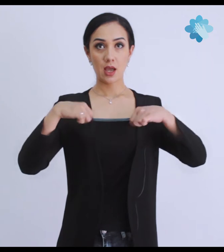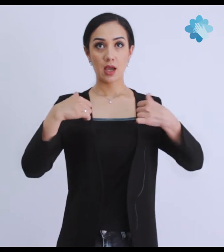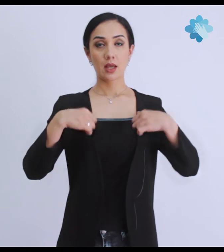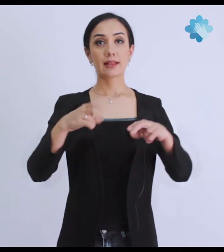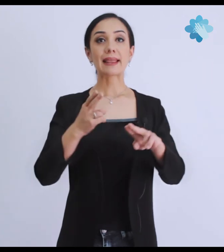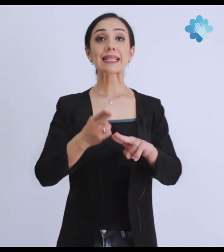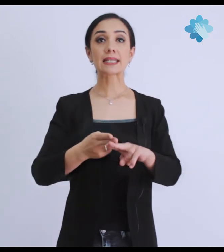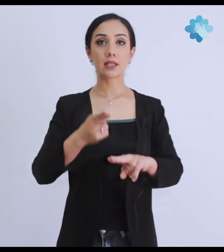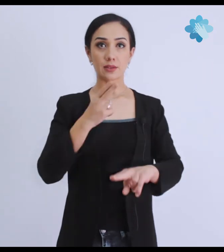носки